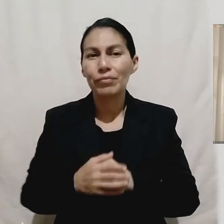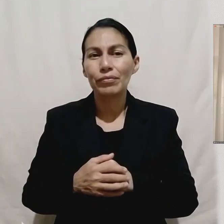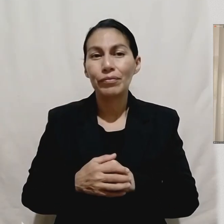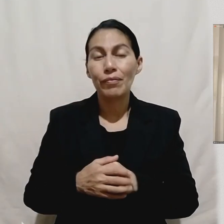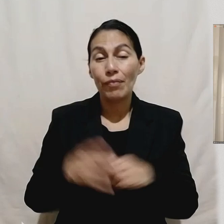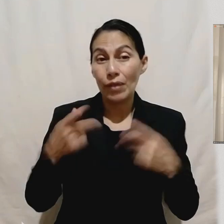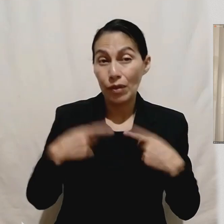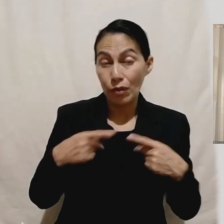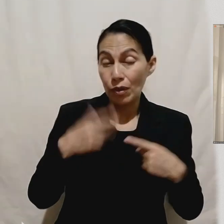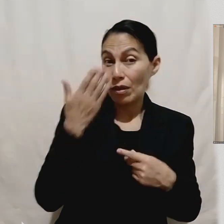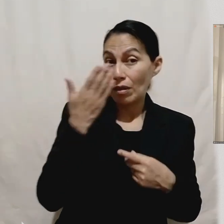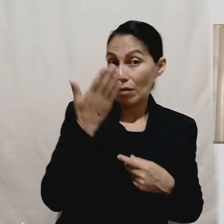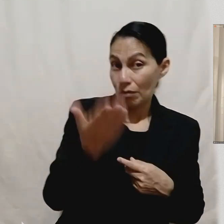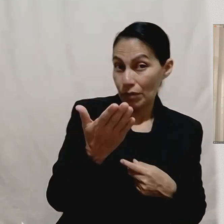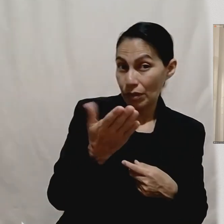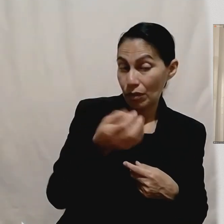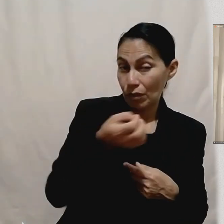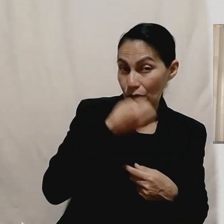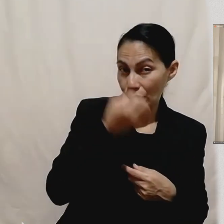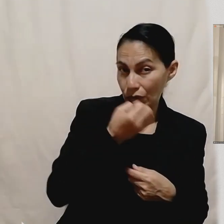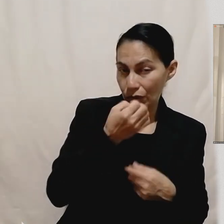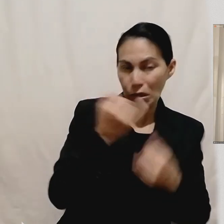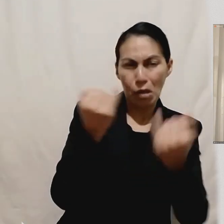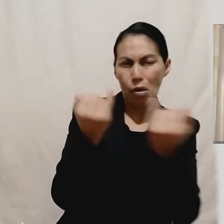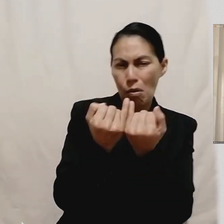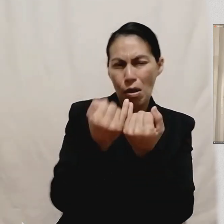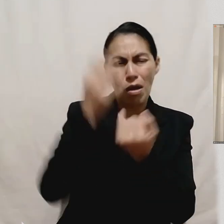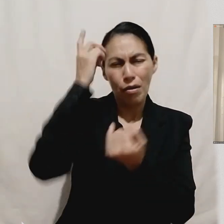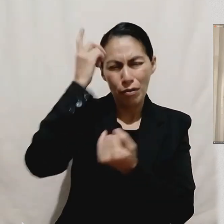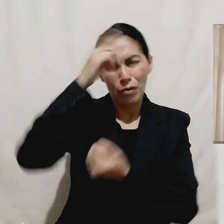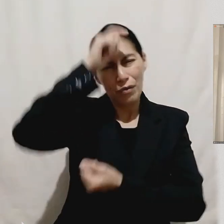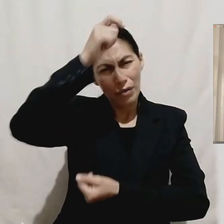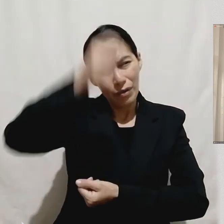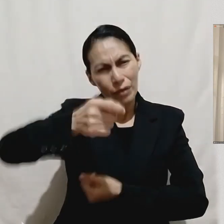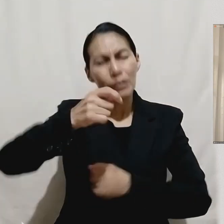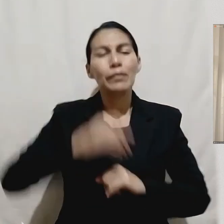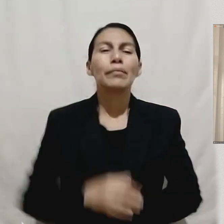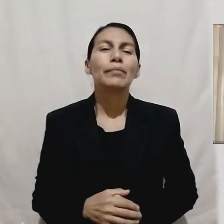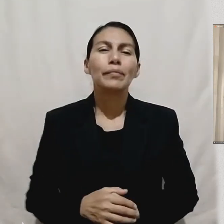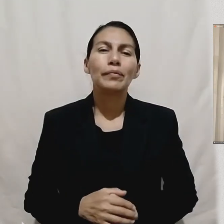de ustedes la persona que pide la oración también es bendecida